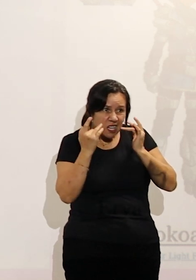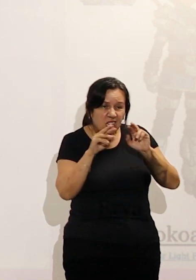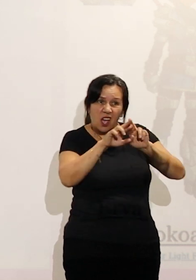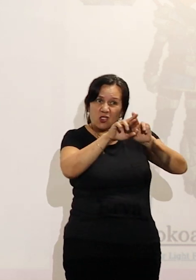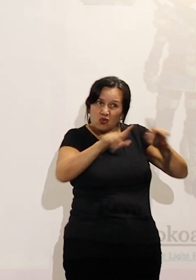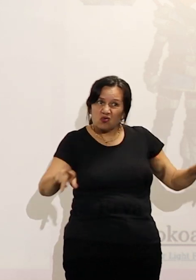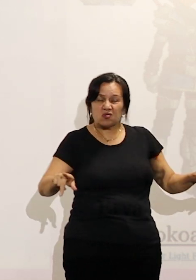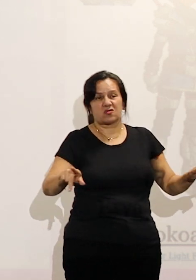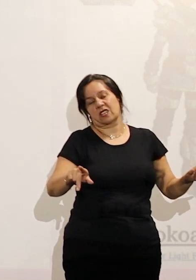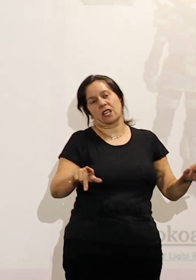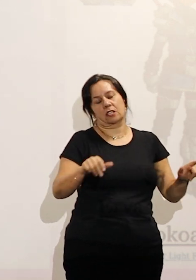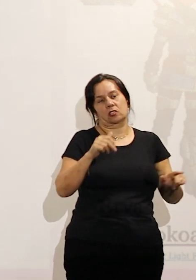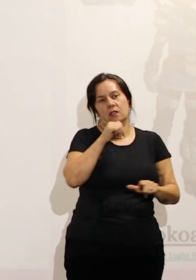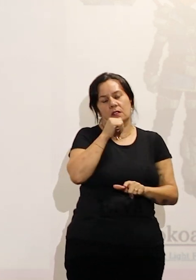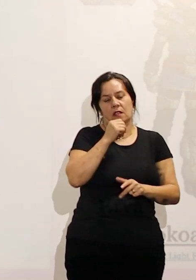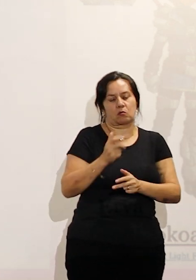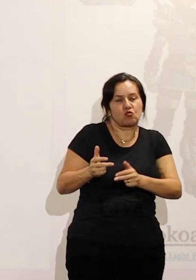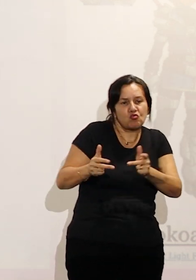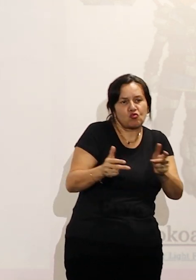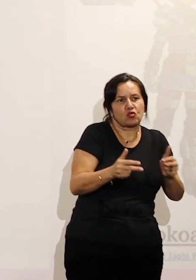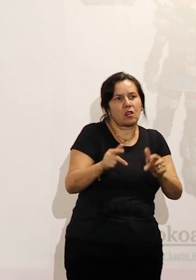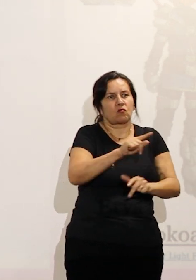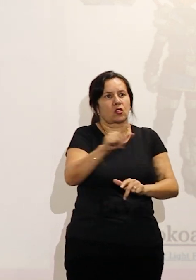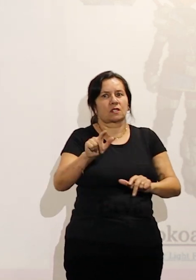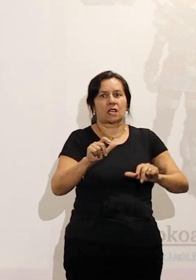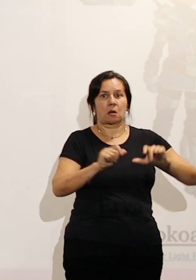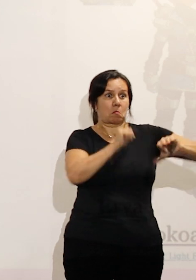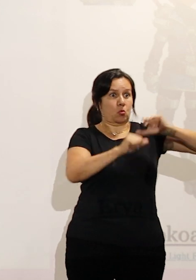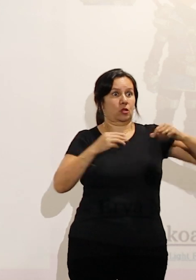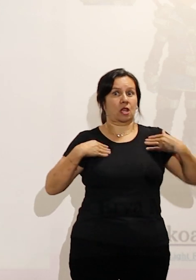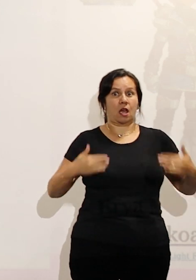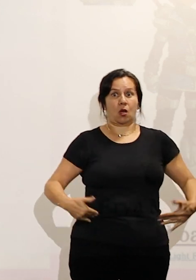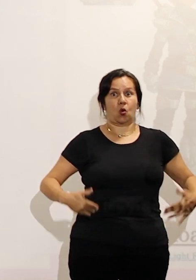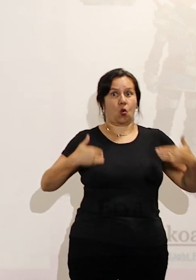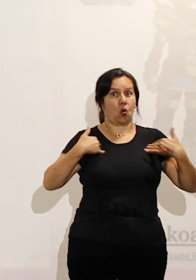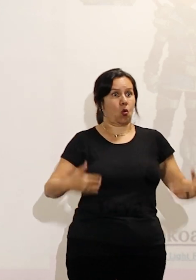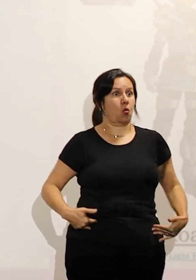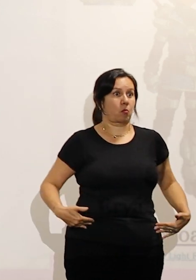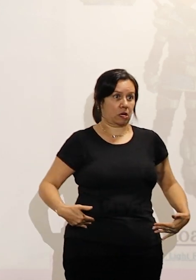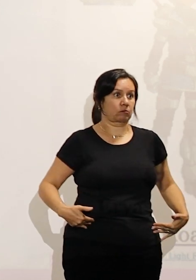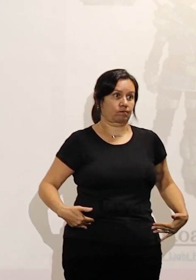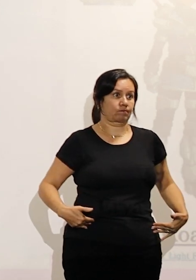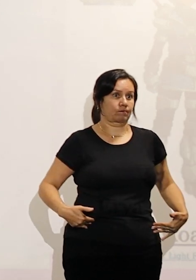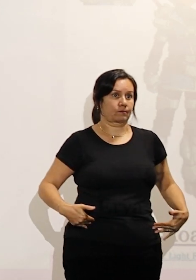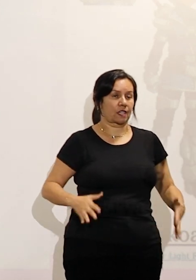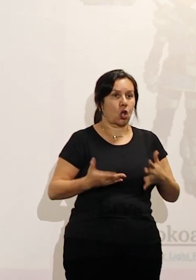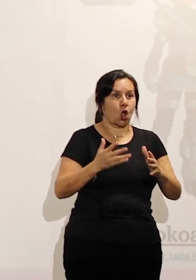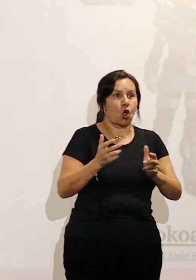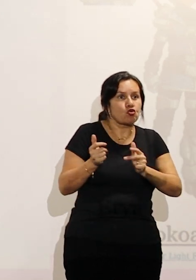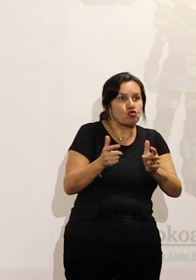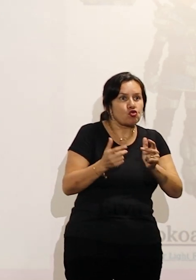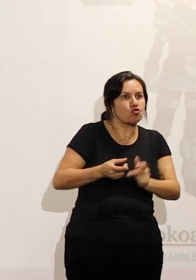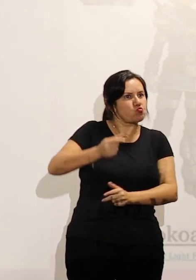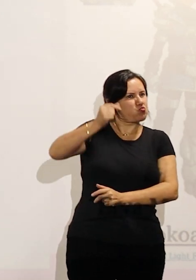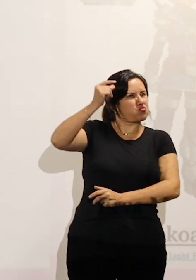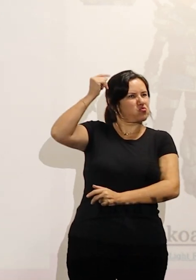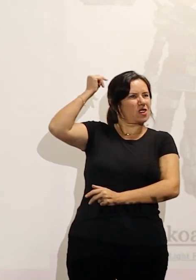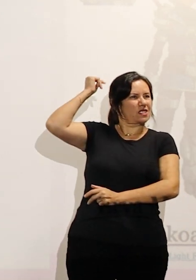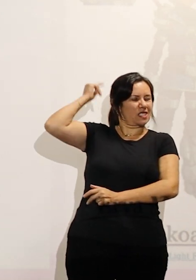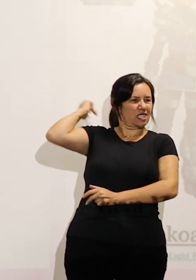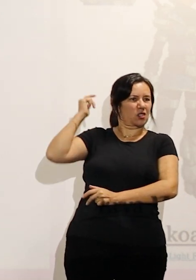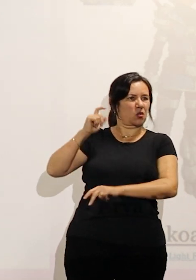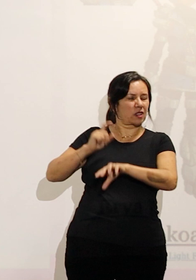eu pretendo fazer os jogos e tal, você trocar a roupa do personagem. Então, você pode ver que em jogos mais antigos, tipo Final Fantasy e tal,